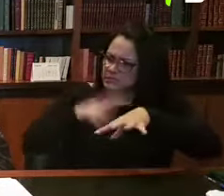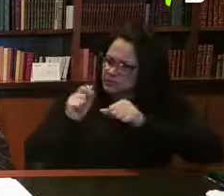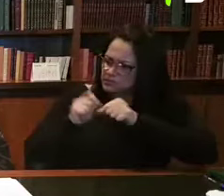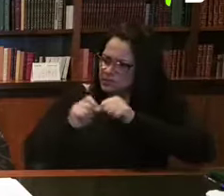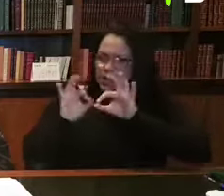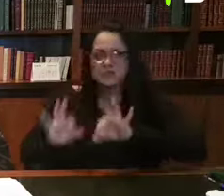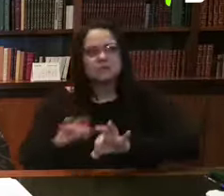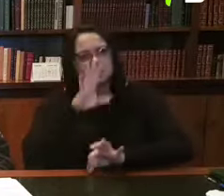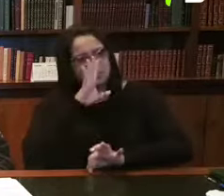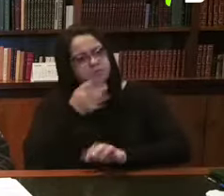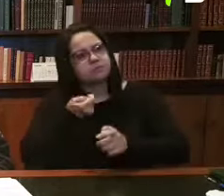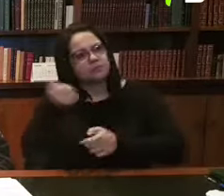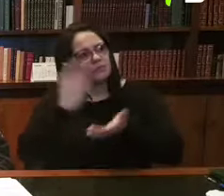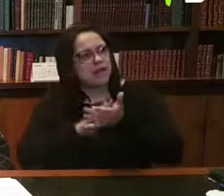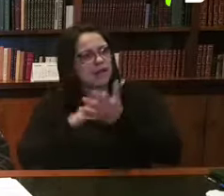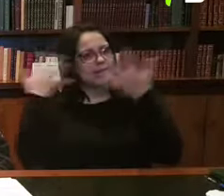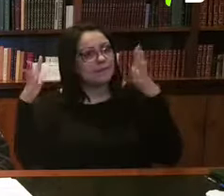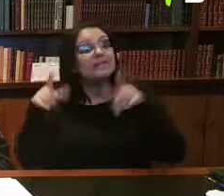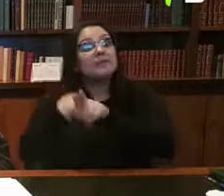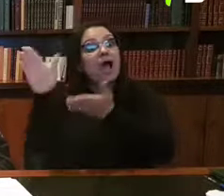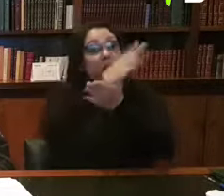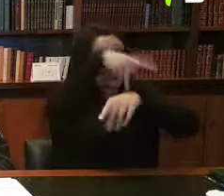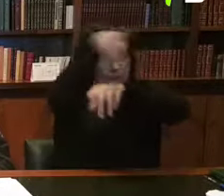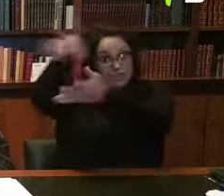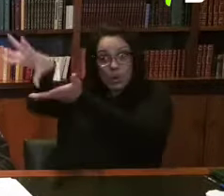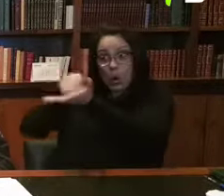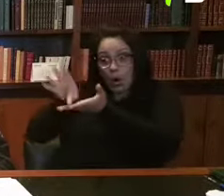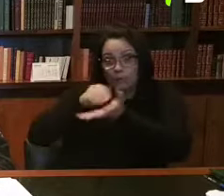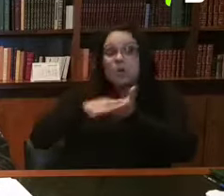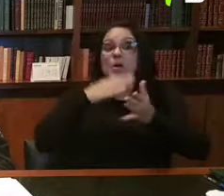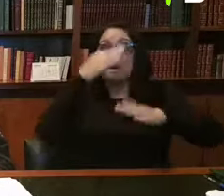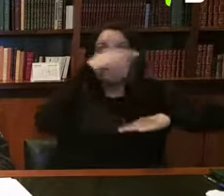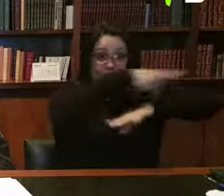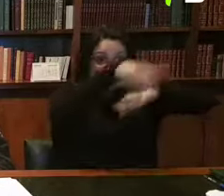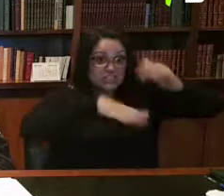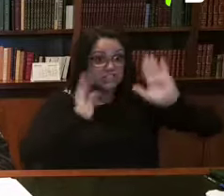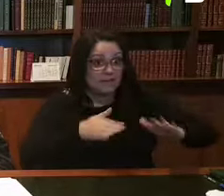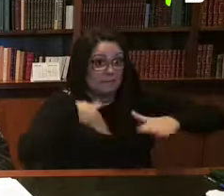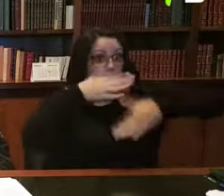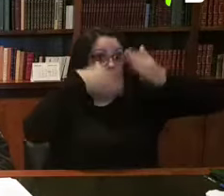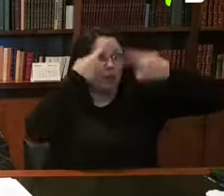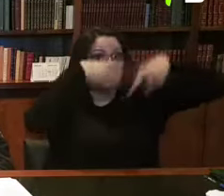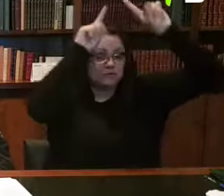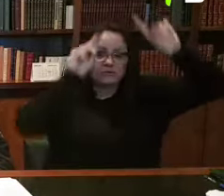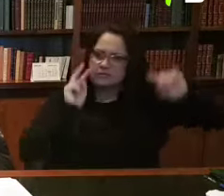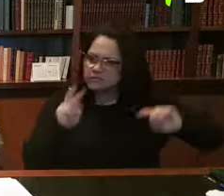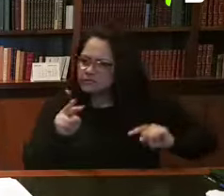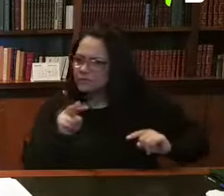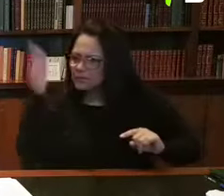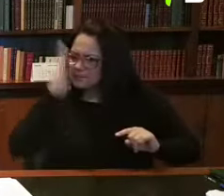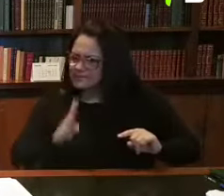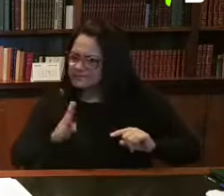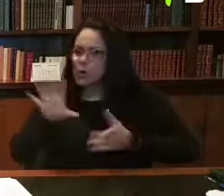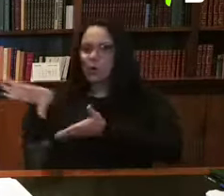e e de certa forma até copiando países avançados acabaram lançando os programas depois do